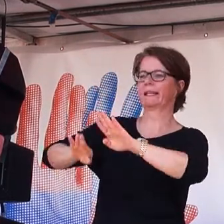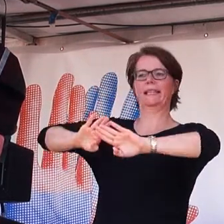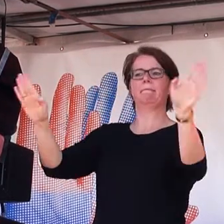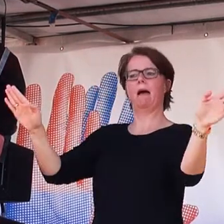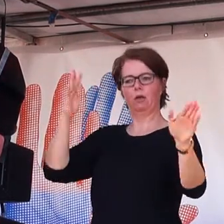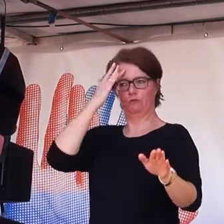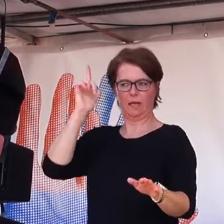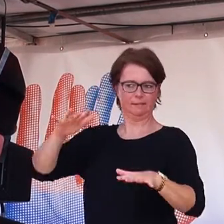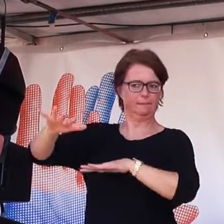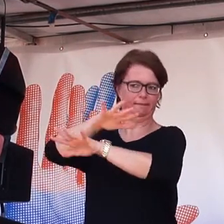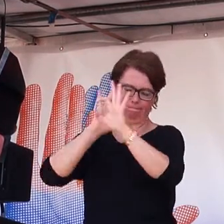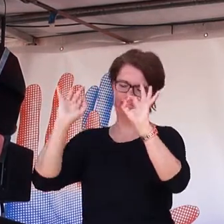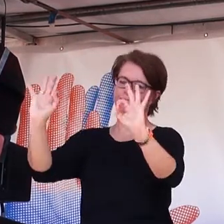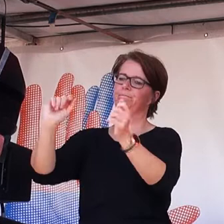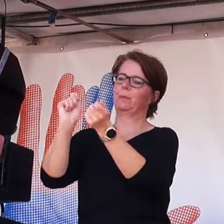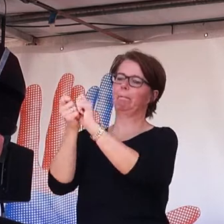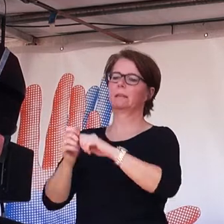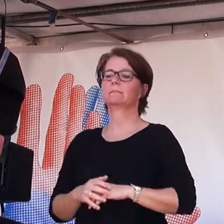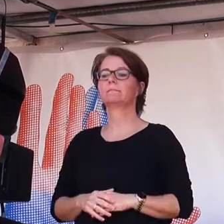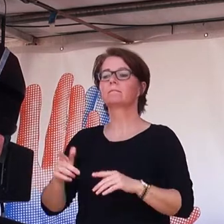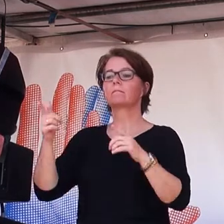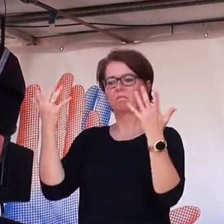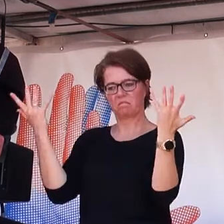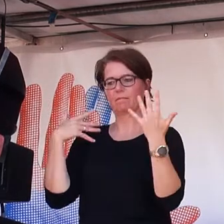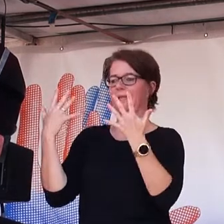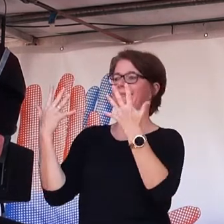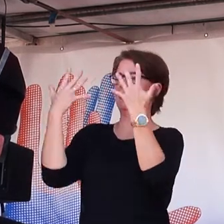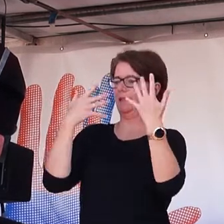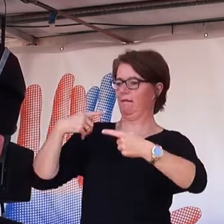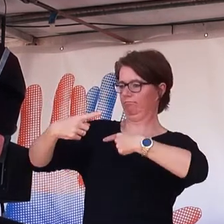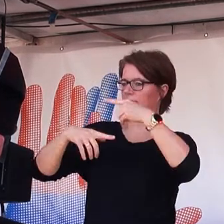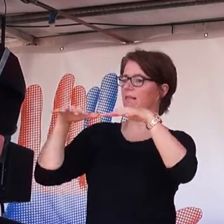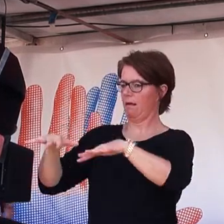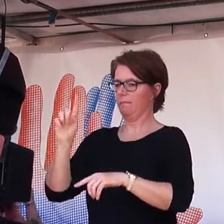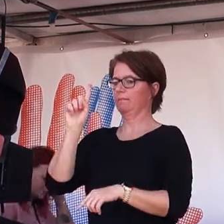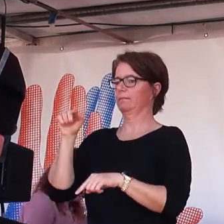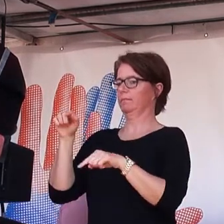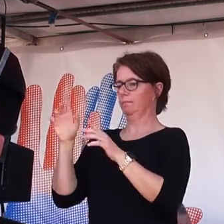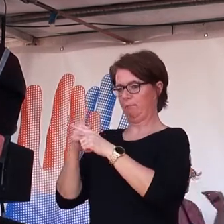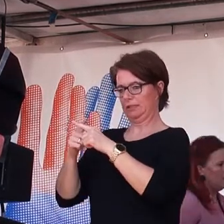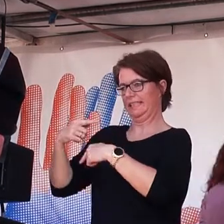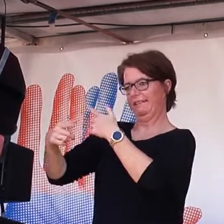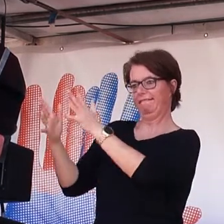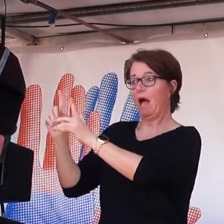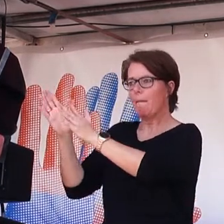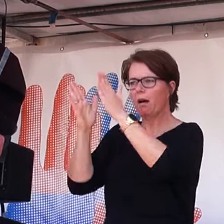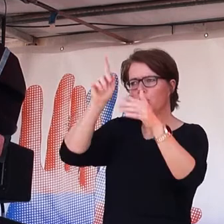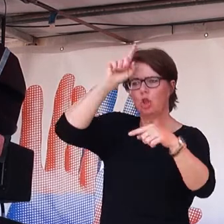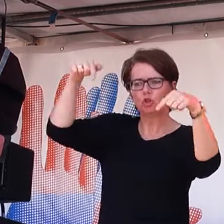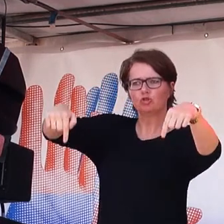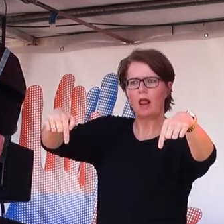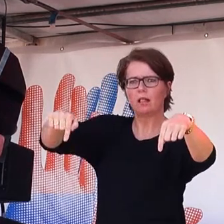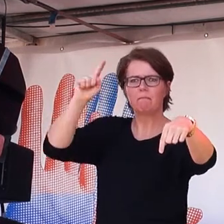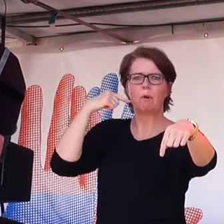In 10 Jahren kann es aber auch abwärts gehen. Im Moment geht es abwärts in Deutschland. Was passiert mit den Menschenrechten